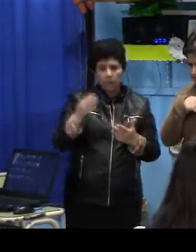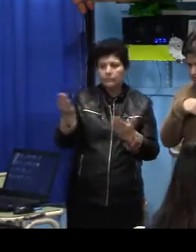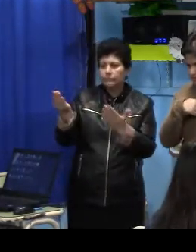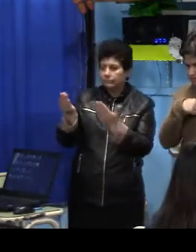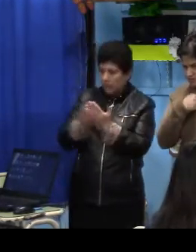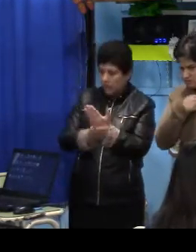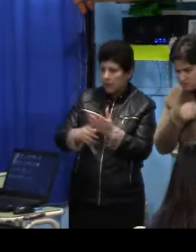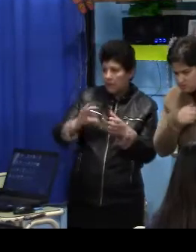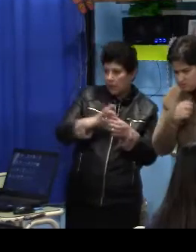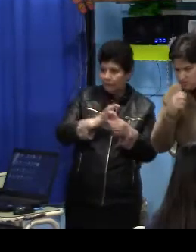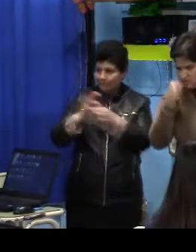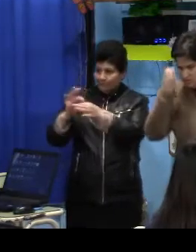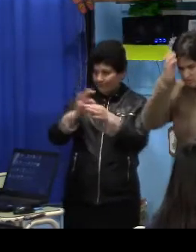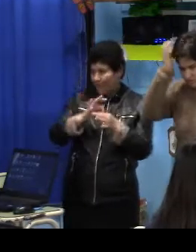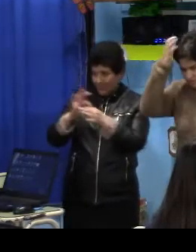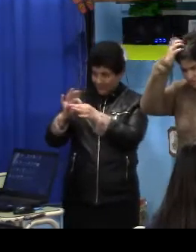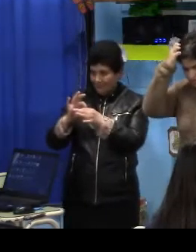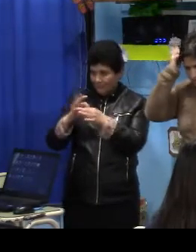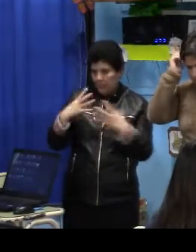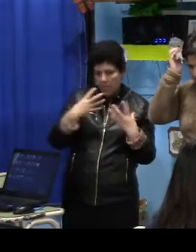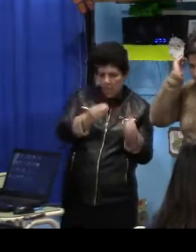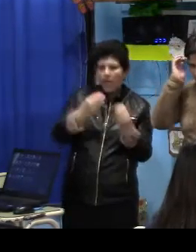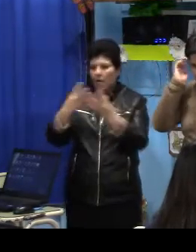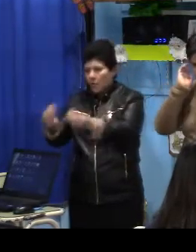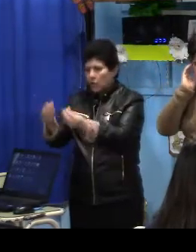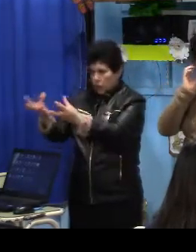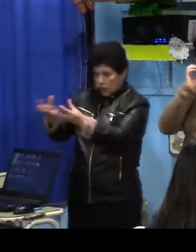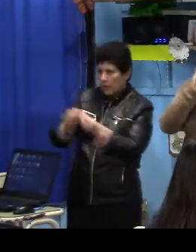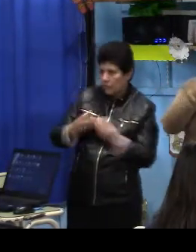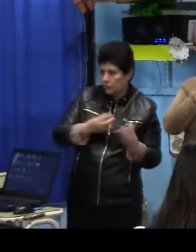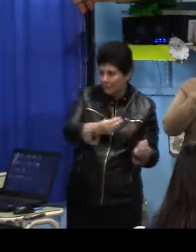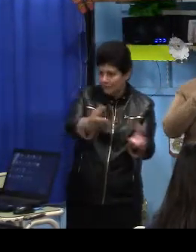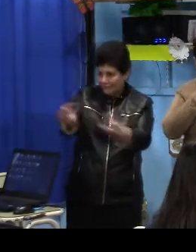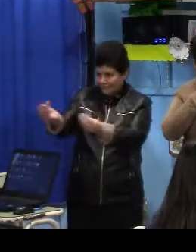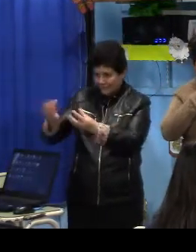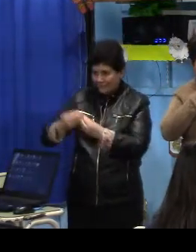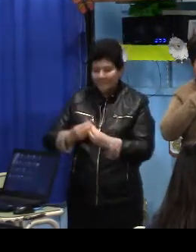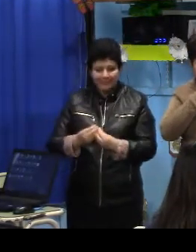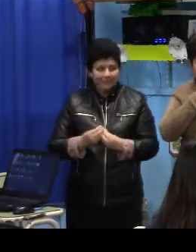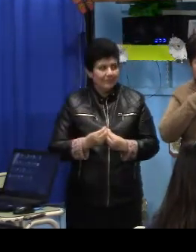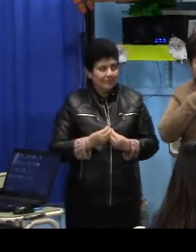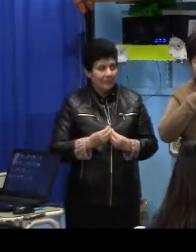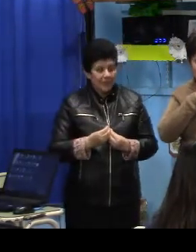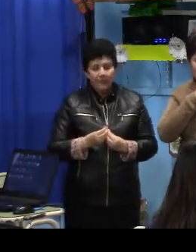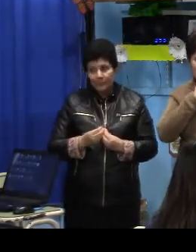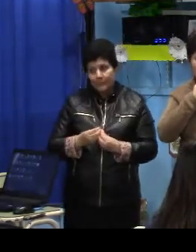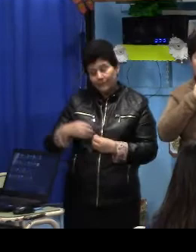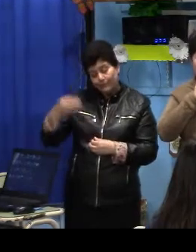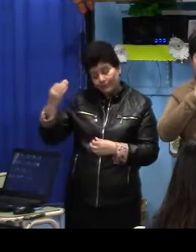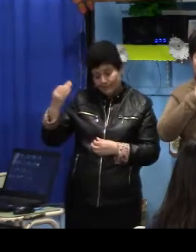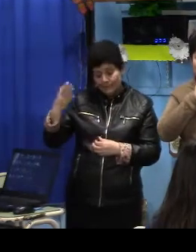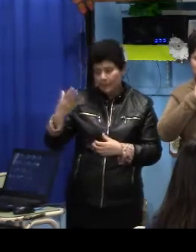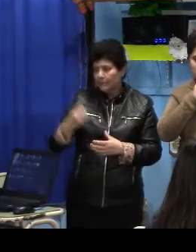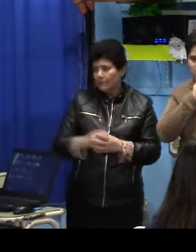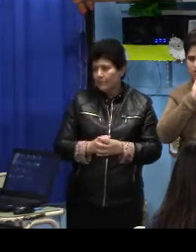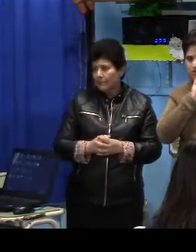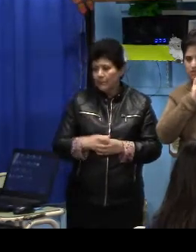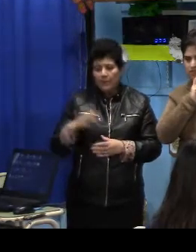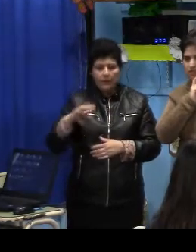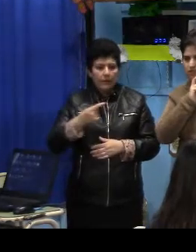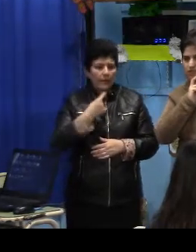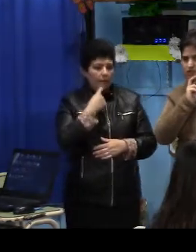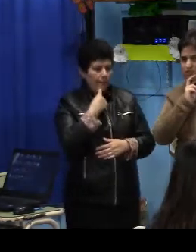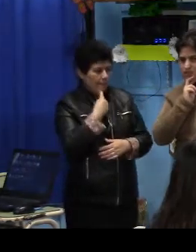apoyarnos los unos con los otros, ¿verdad? Y yo creo que es una idea interesante, ¿no? ¿Puedo hacer una pregunta,